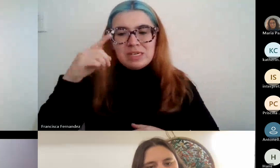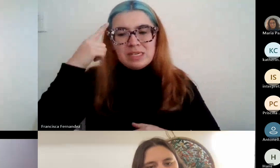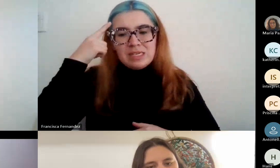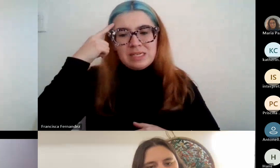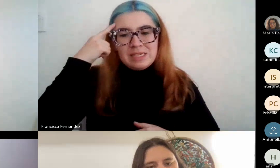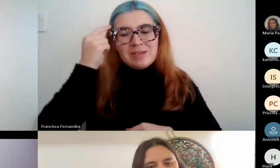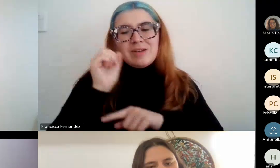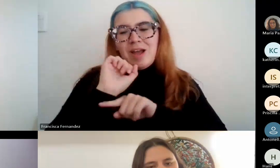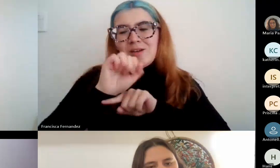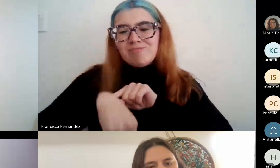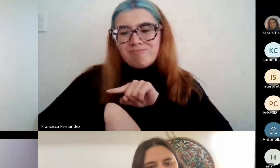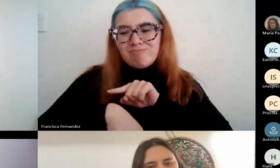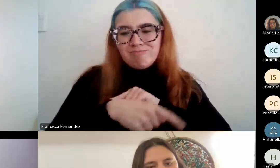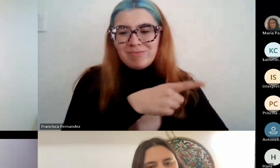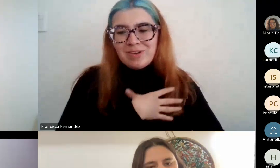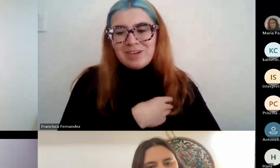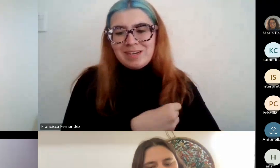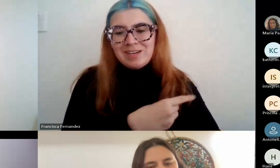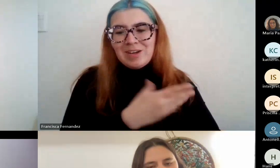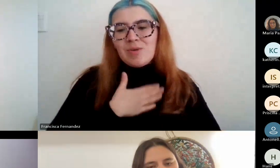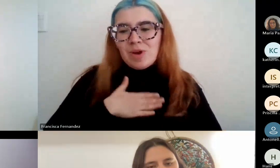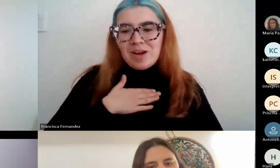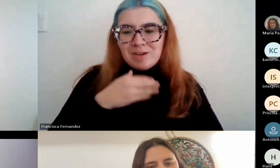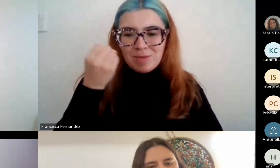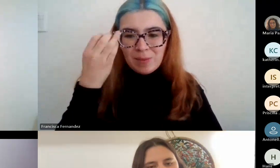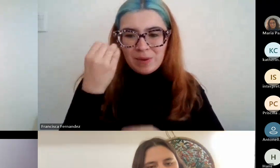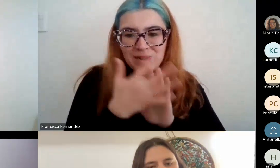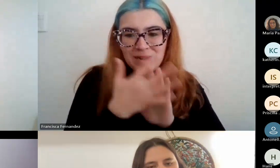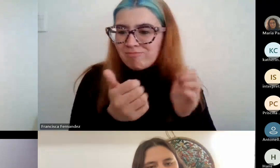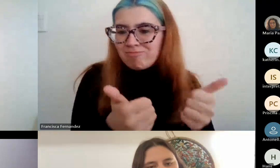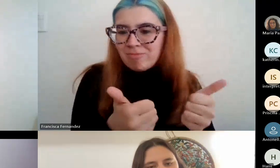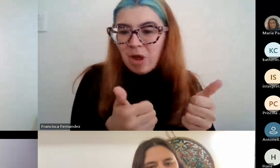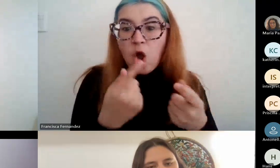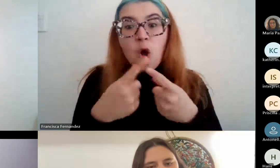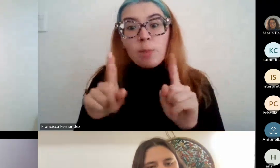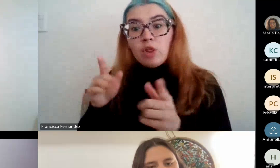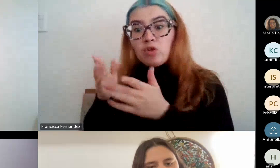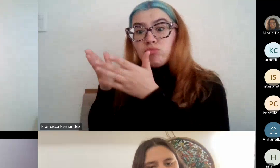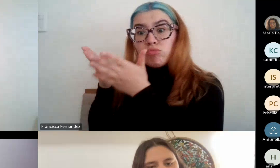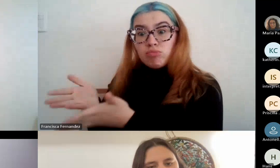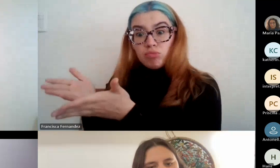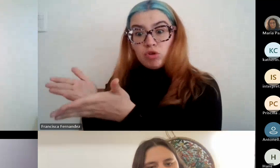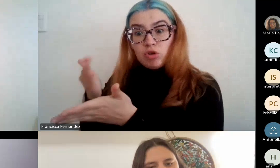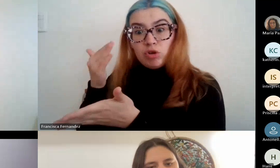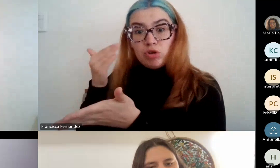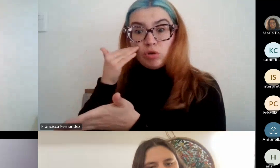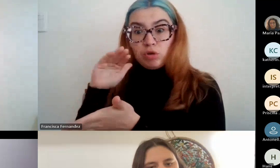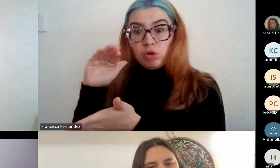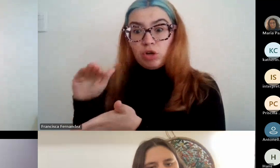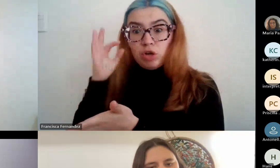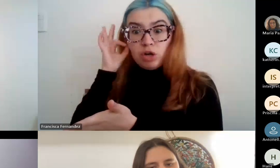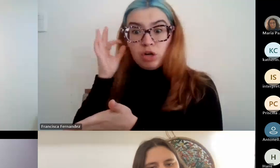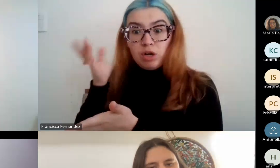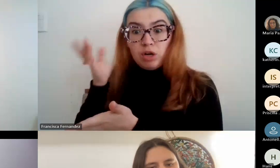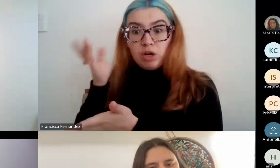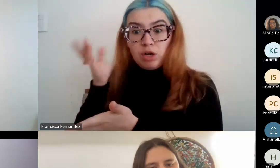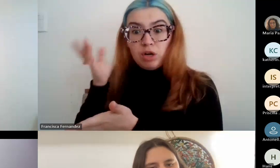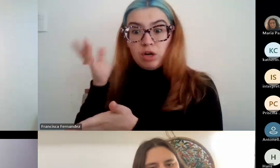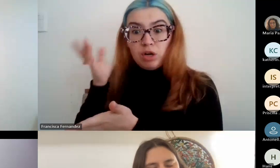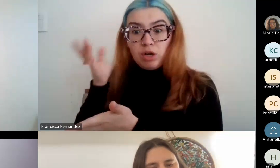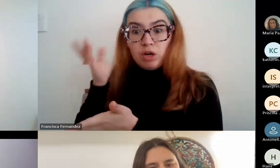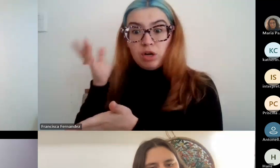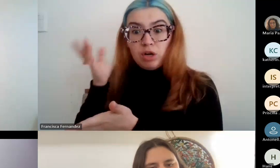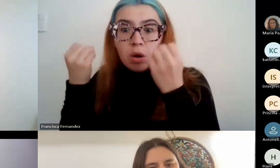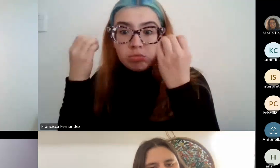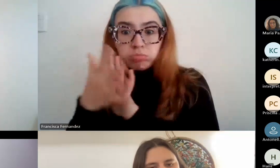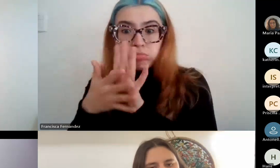mostrarle con lengua de señas cómo es. Entonces ahí el papá y la mamá, eso les genera como el cambio de actitud. Pero también es